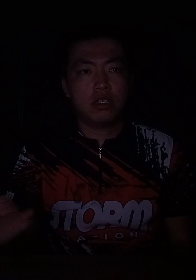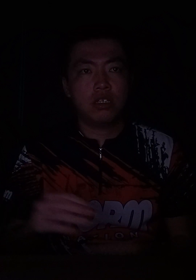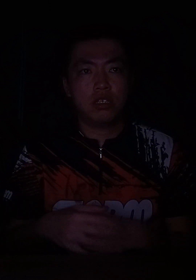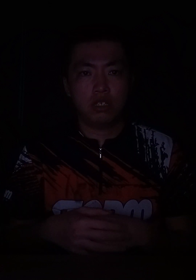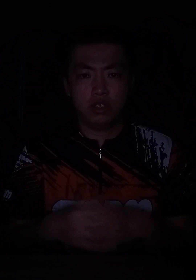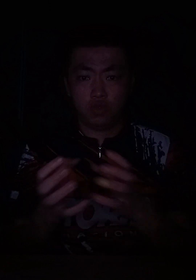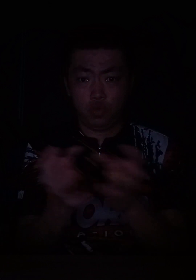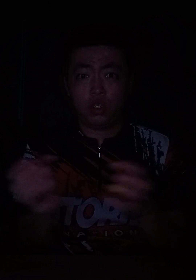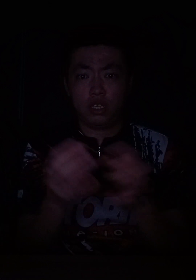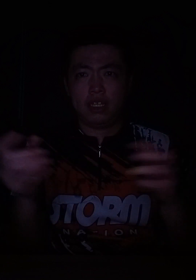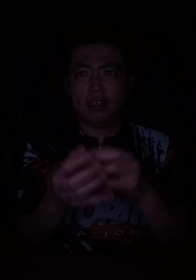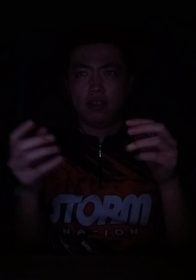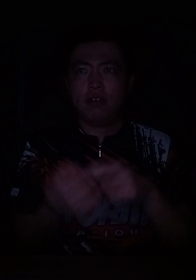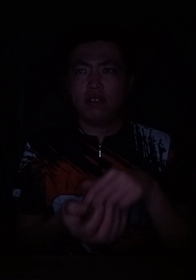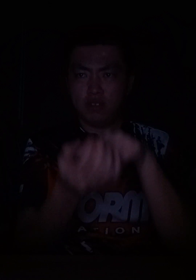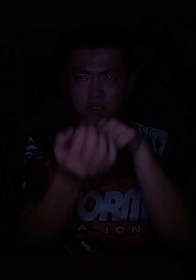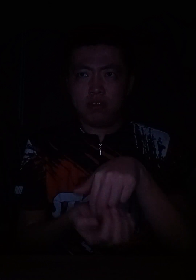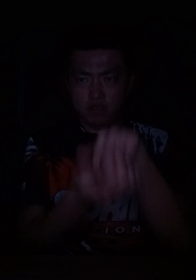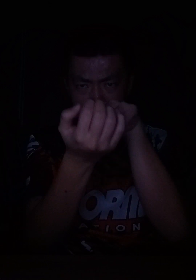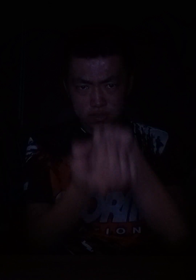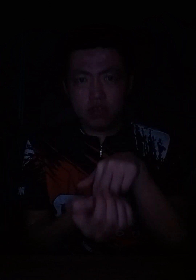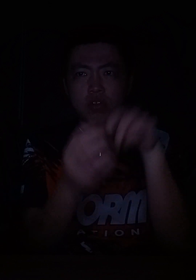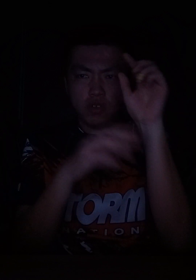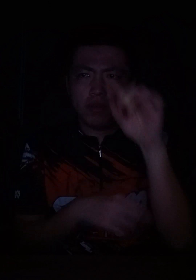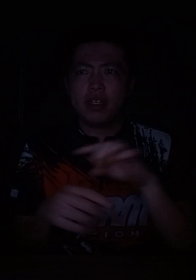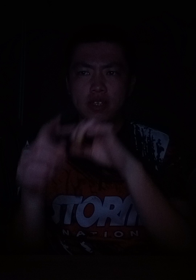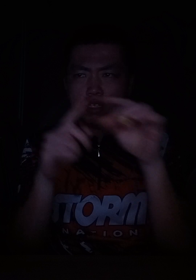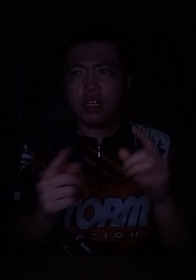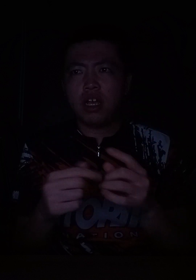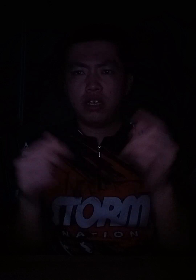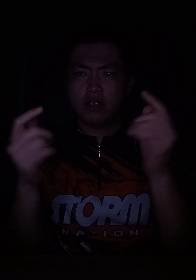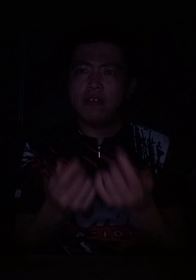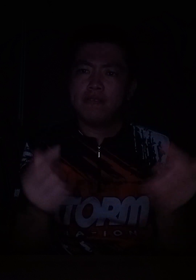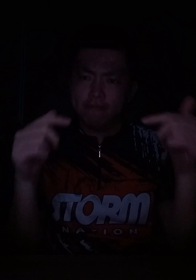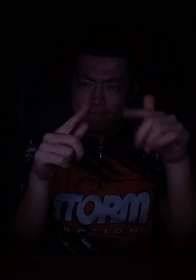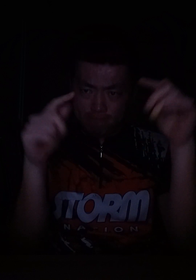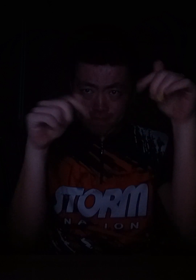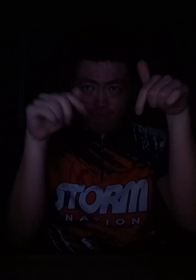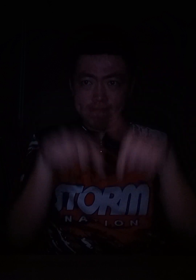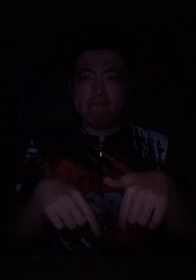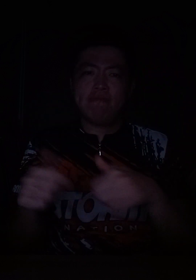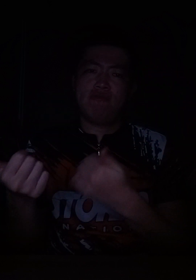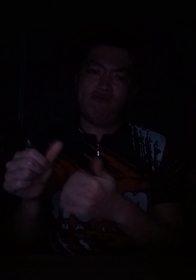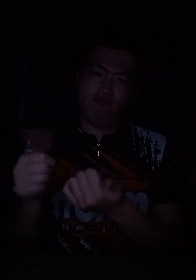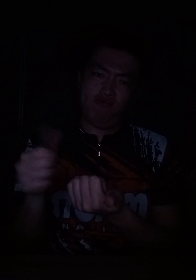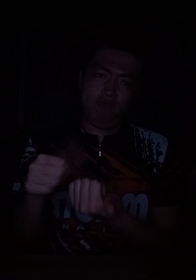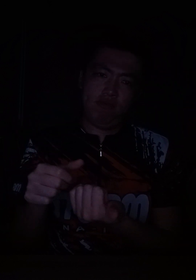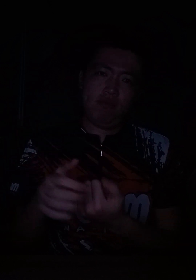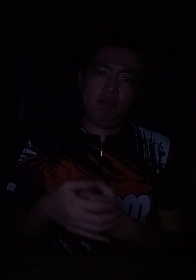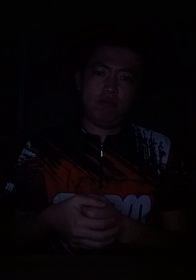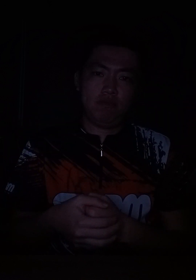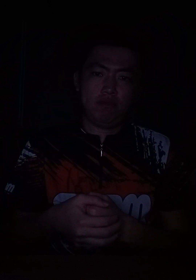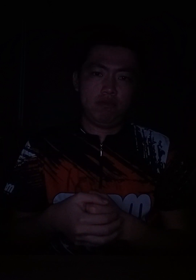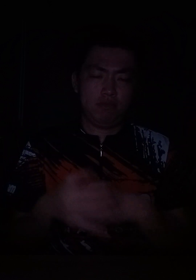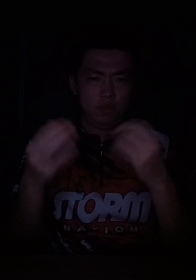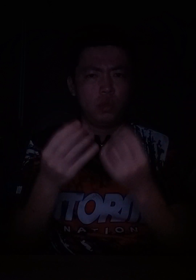서울 홍제동 아파트에서 엘리베이터를 점검하던 20대 기사가 7층 높이에서 추락해 숨졌습니다. 홀로 점검을